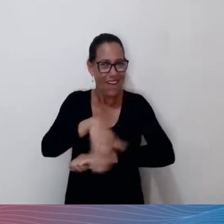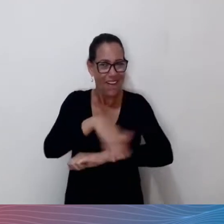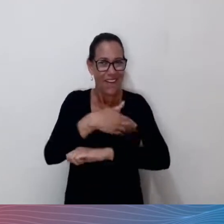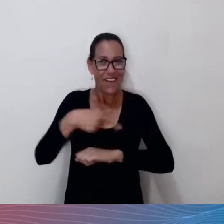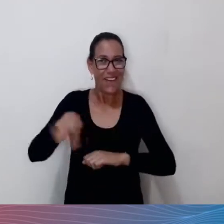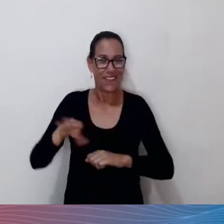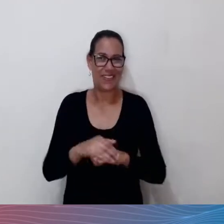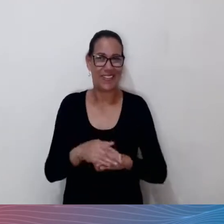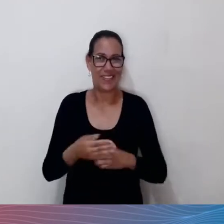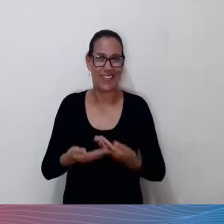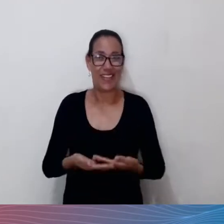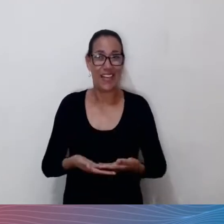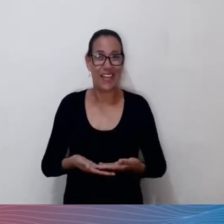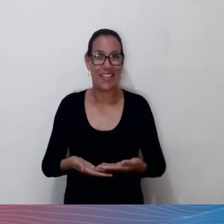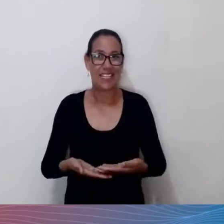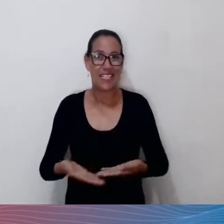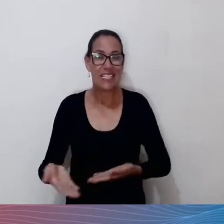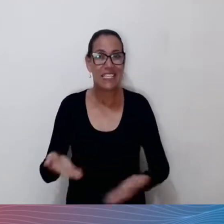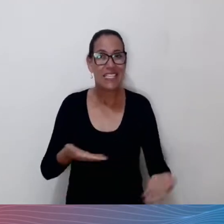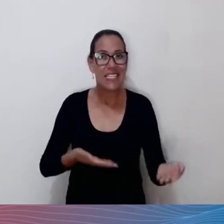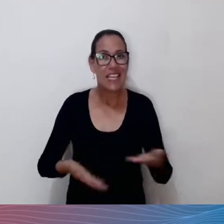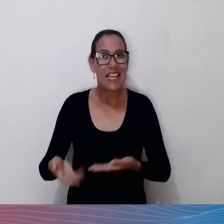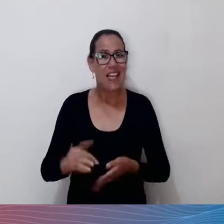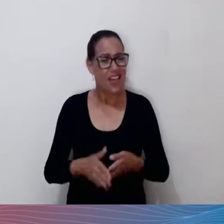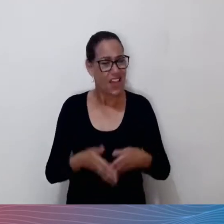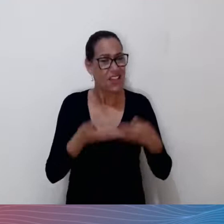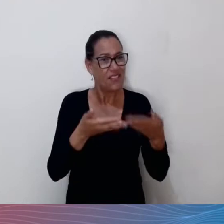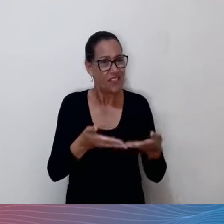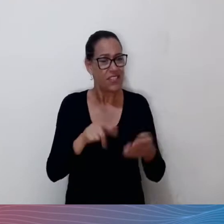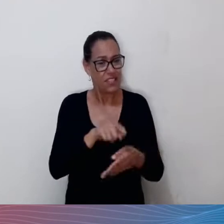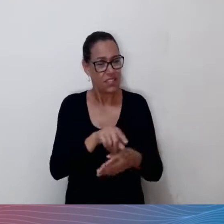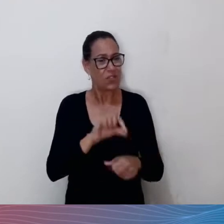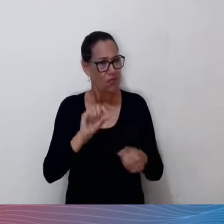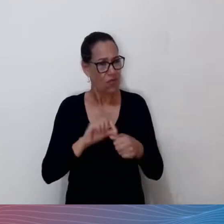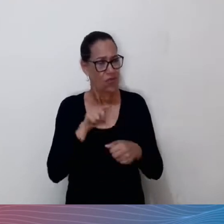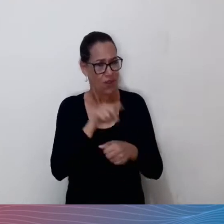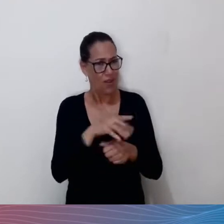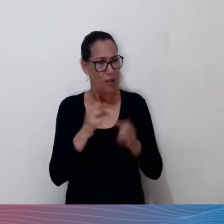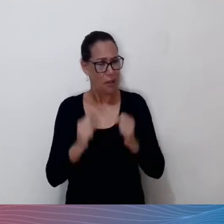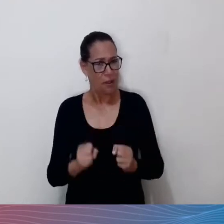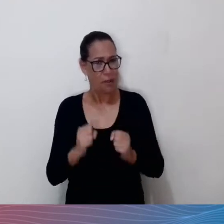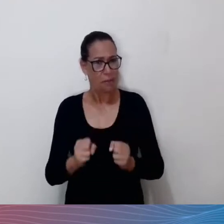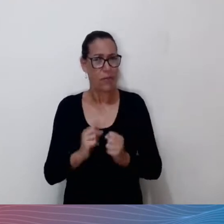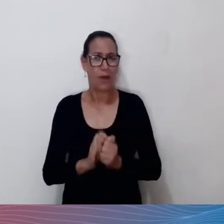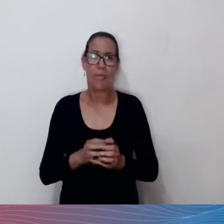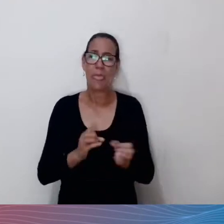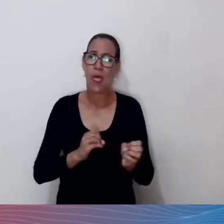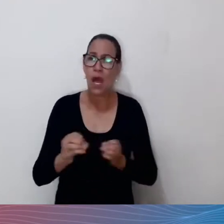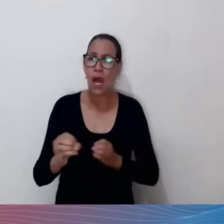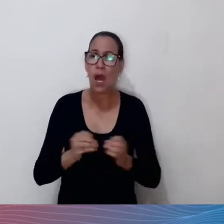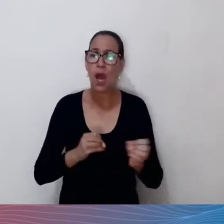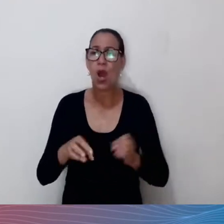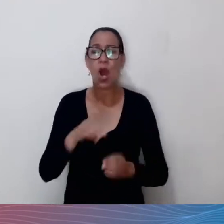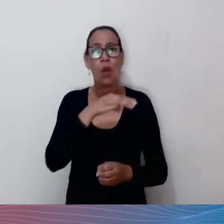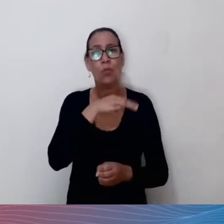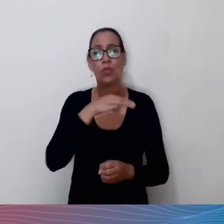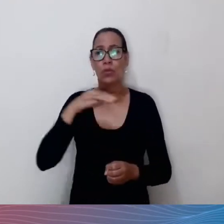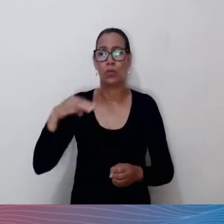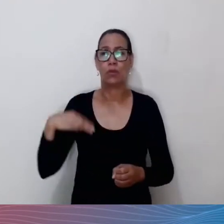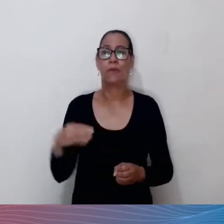as pessoas para a obra do ministério. Qual é a nossa obra?